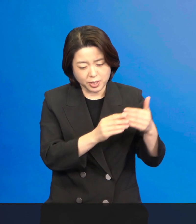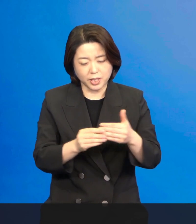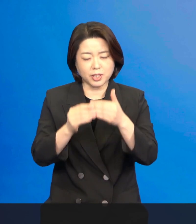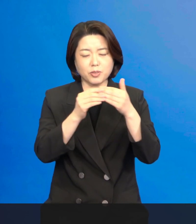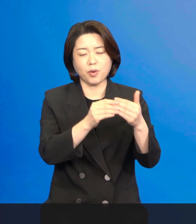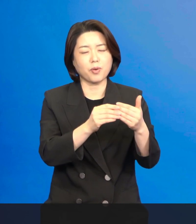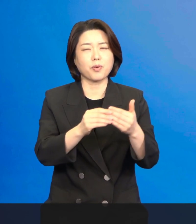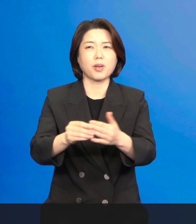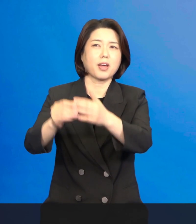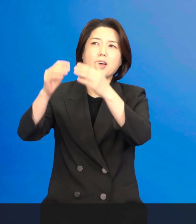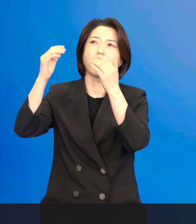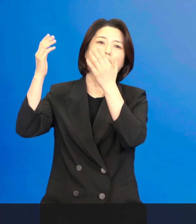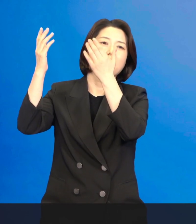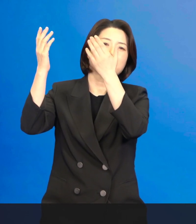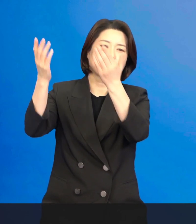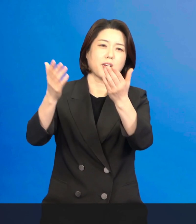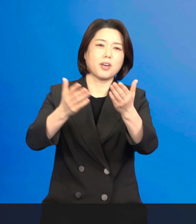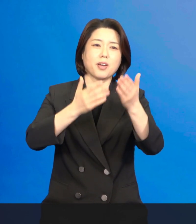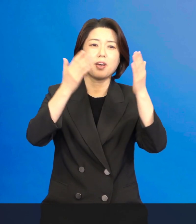삶을